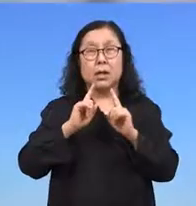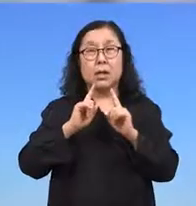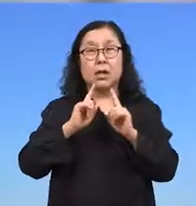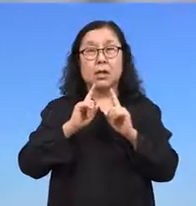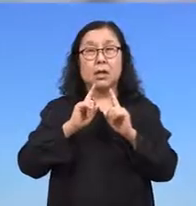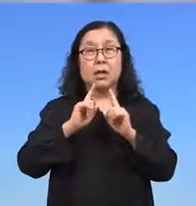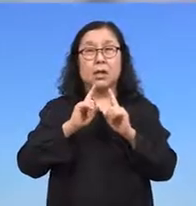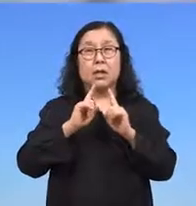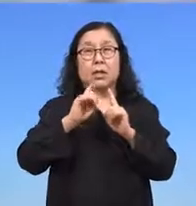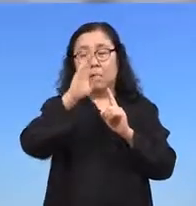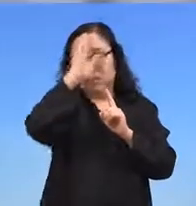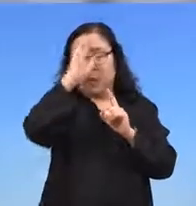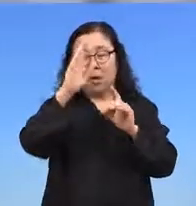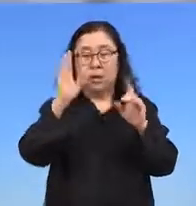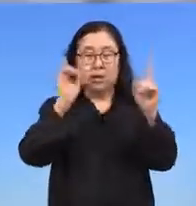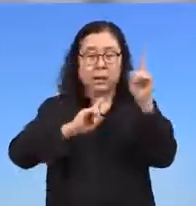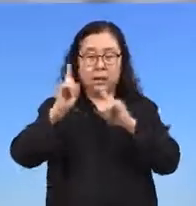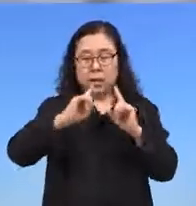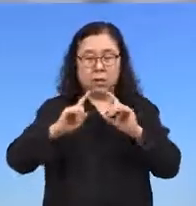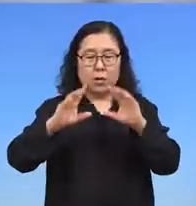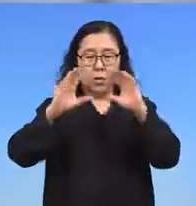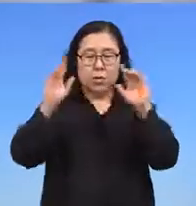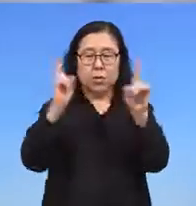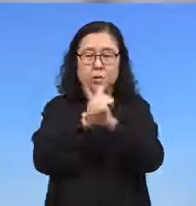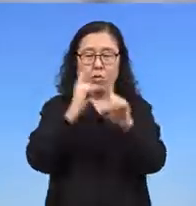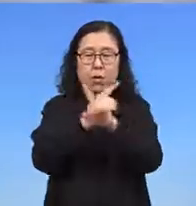주시는 예수님 이러면 조회수가 껑충 올라갑니다.